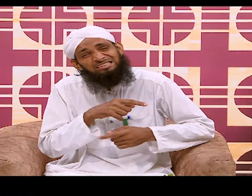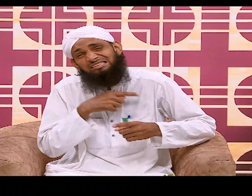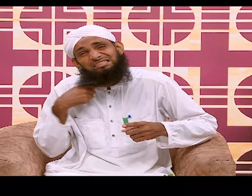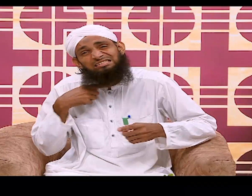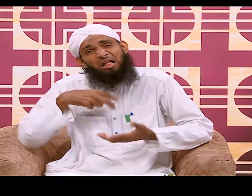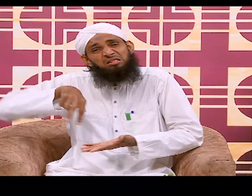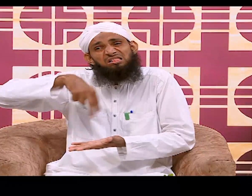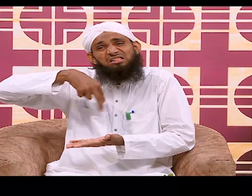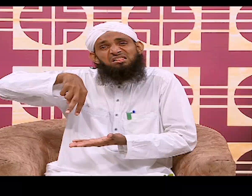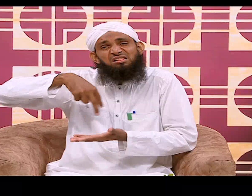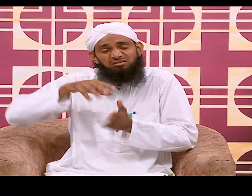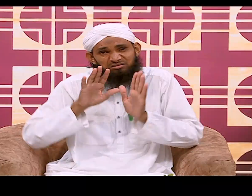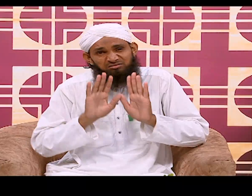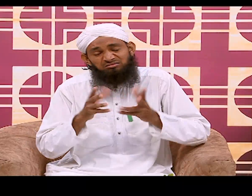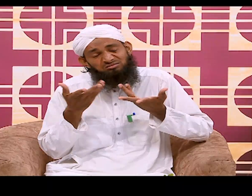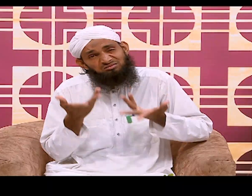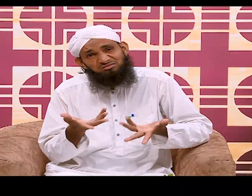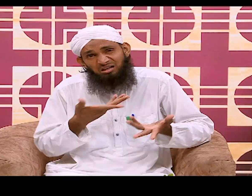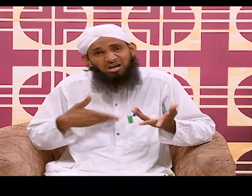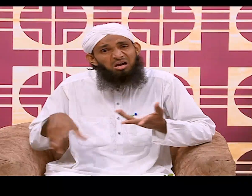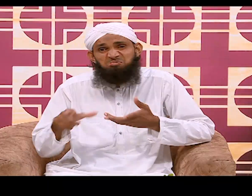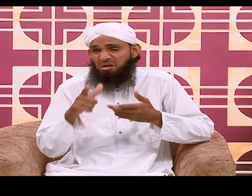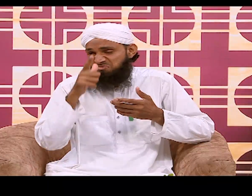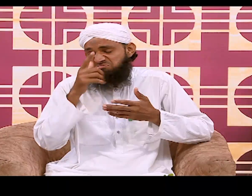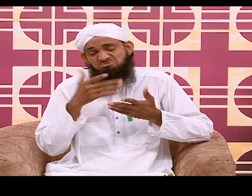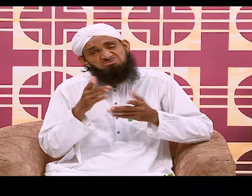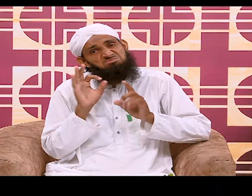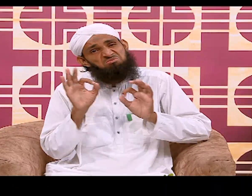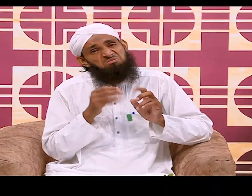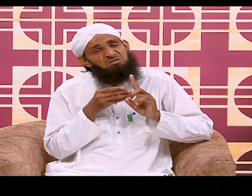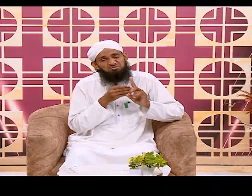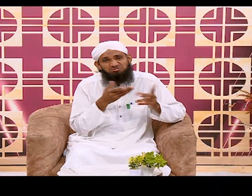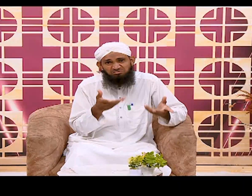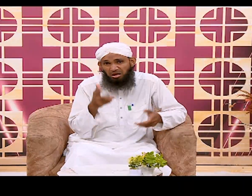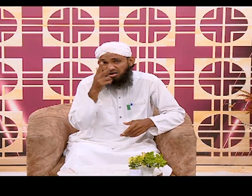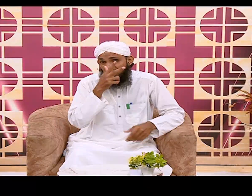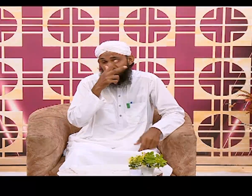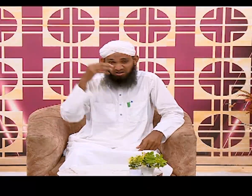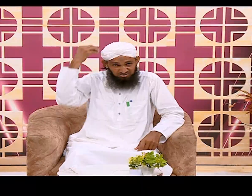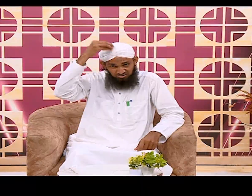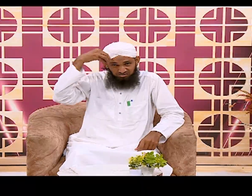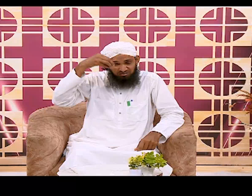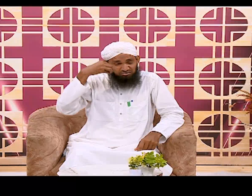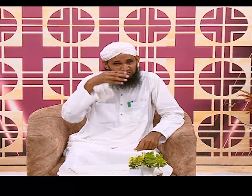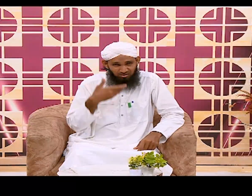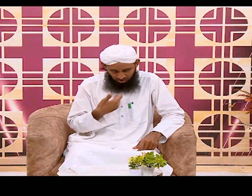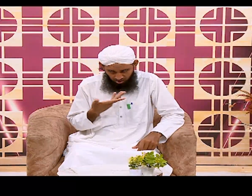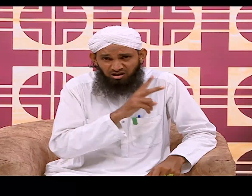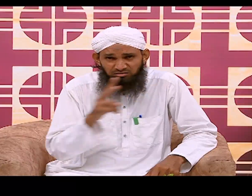خودکشی کر لیتے ہیں، مگر ہمارے عیش و عشرت میں کمی نہیں آتی۔ نفلی صدقہ و خیرات تو کیا کرنا تھا، جن